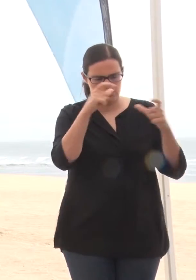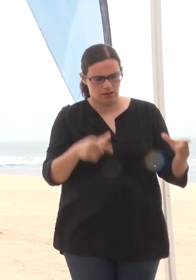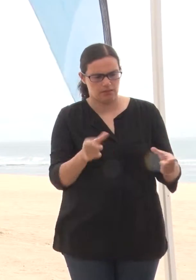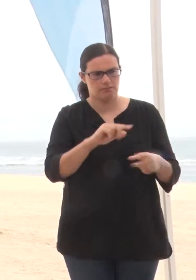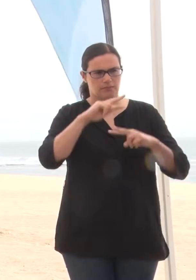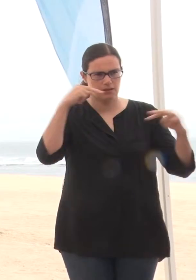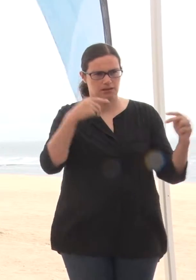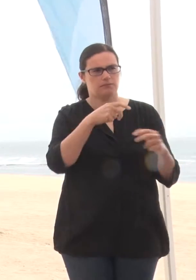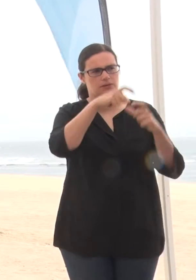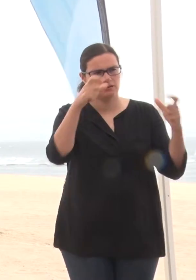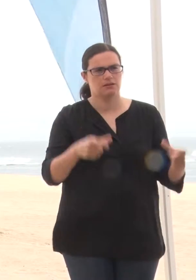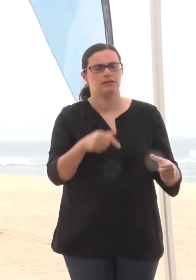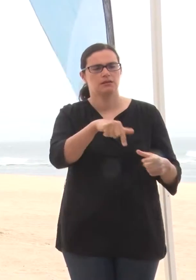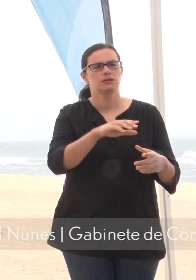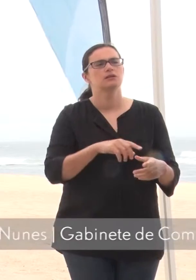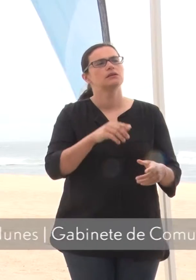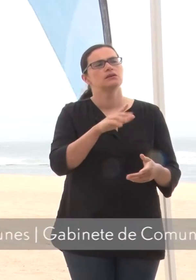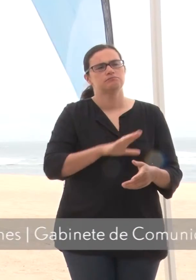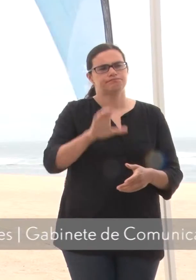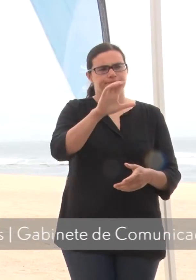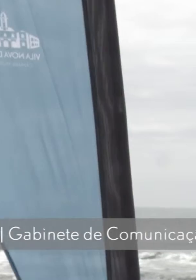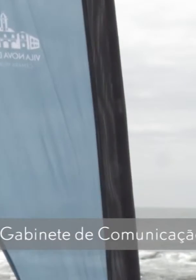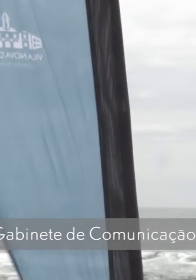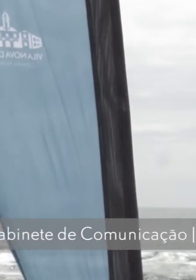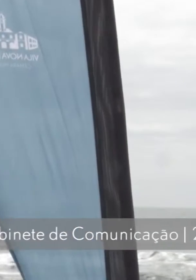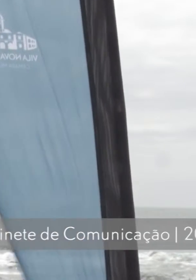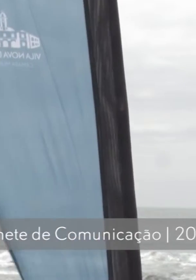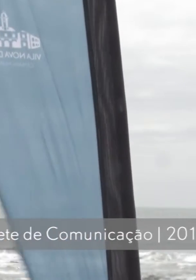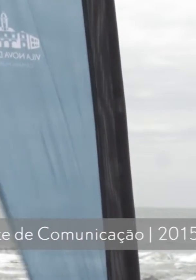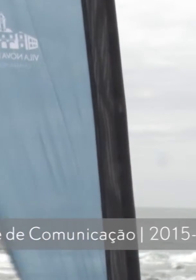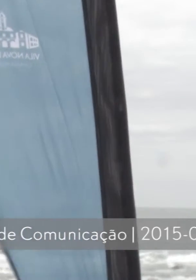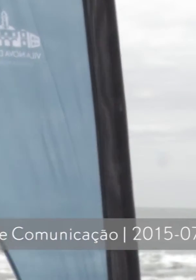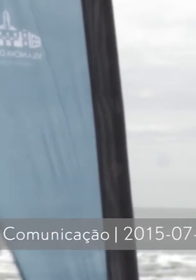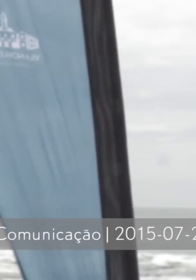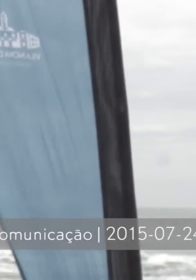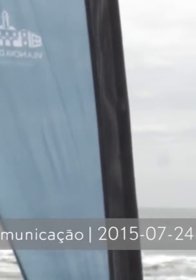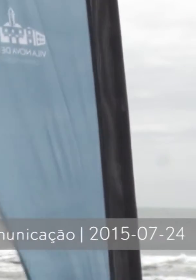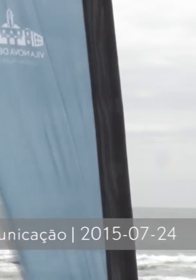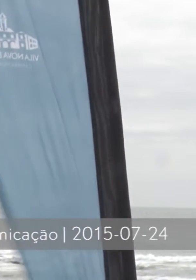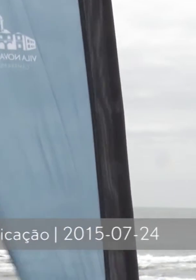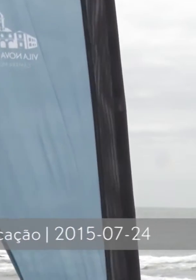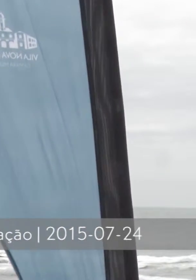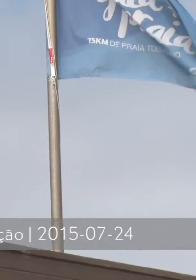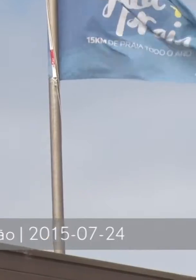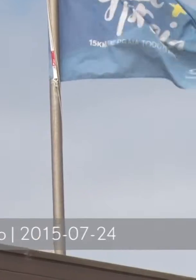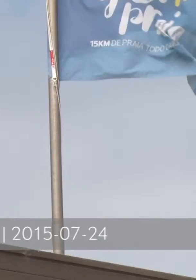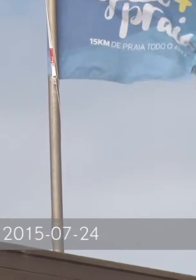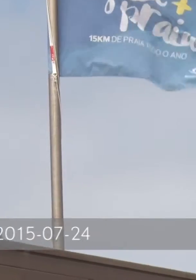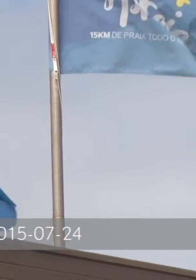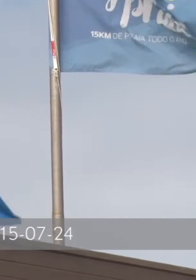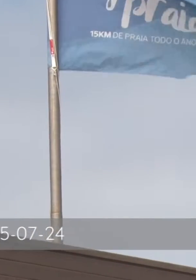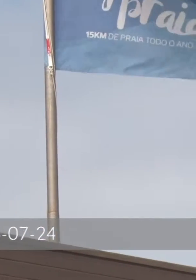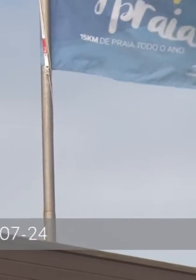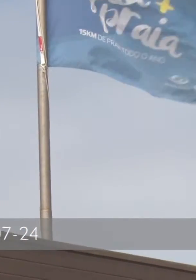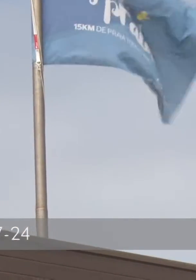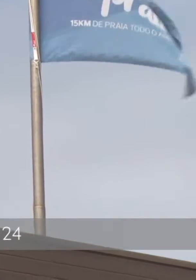Municipal de Gaia, aqui no Conselho, da nova empresa Águas de Nova. É condição obrigatória às praias galardoadas serem